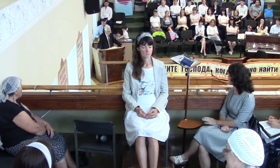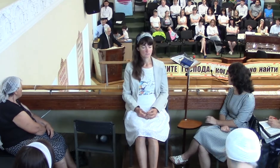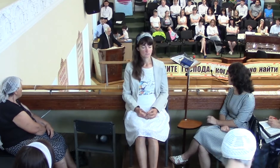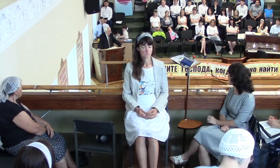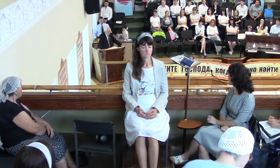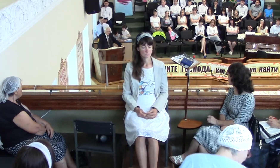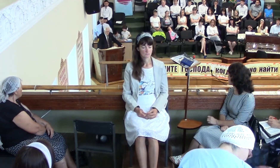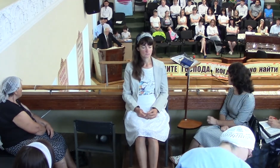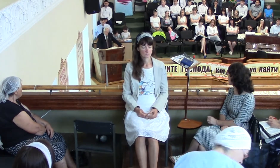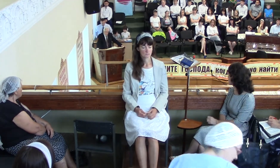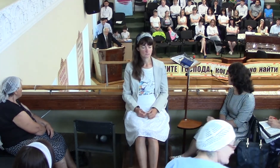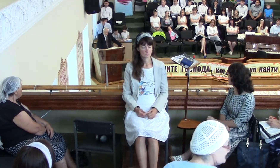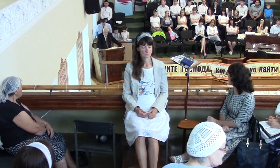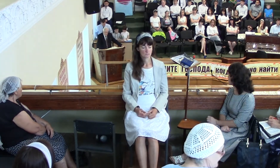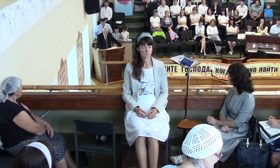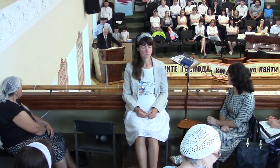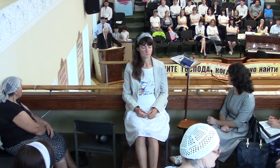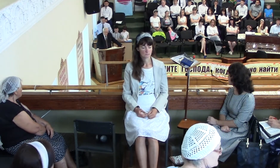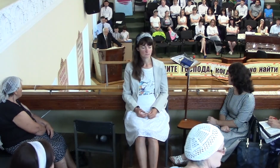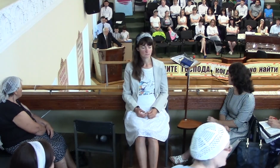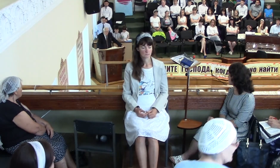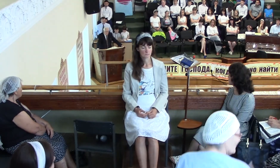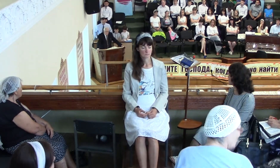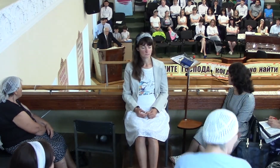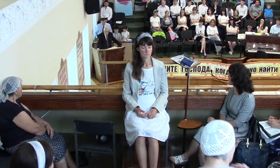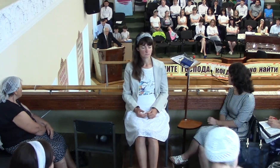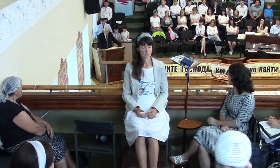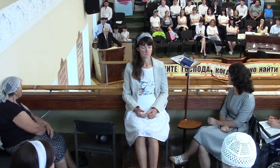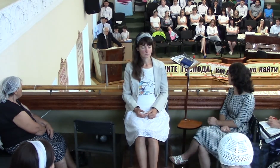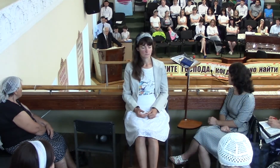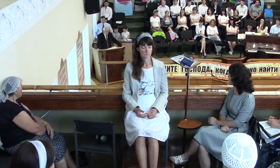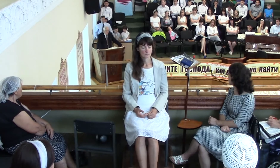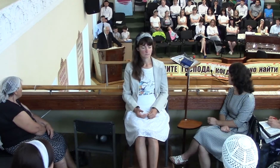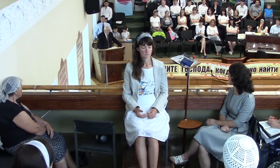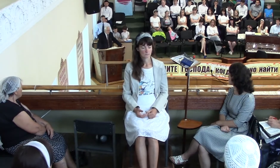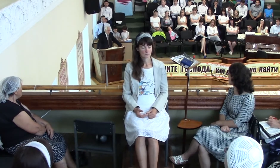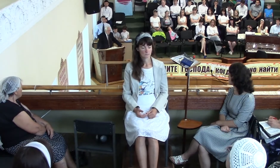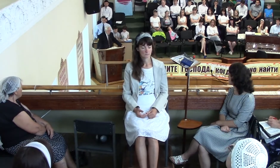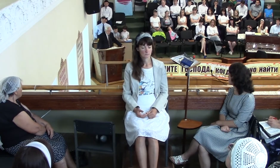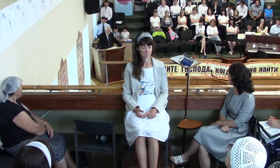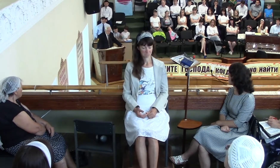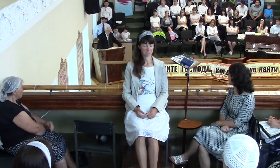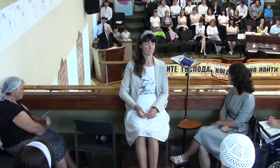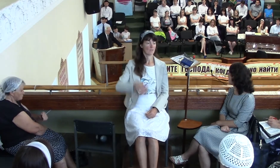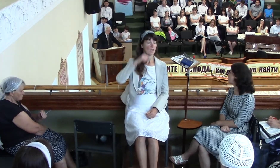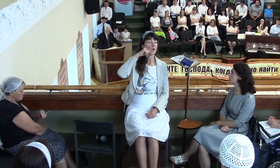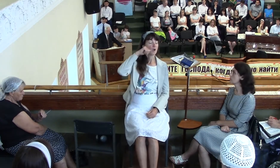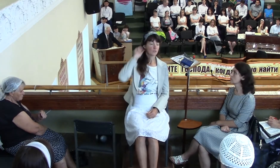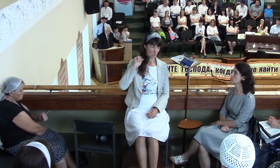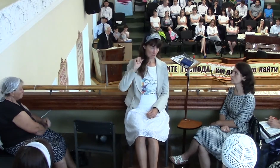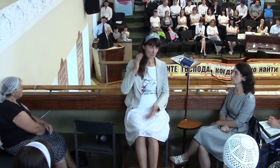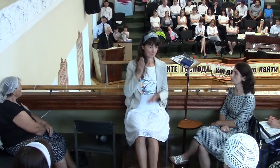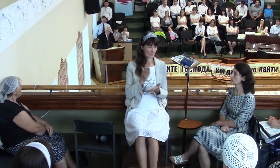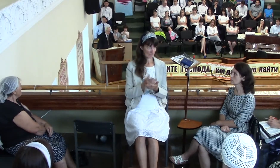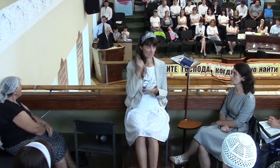машин. Мы с Эдуардом Петровичем вчера вечером целых, наверное, полтора часа искали, кого послать туда на